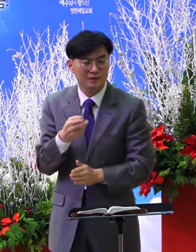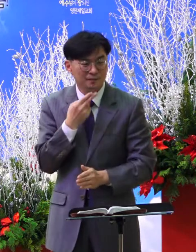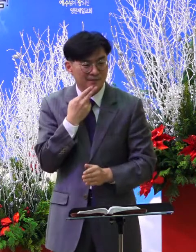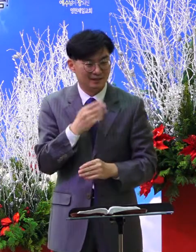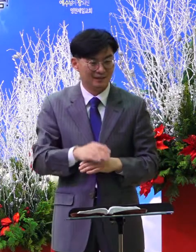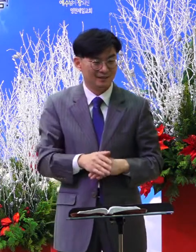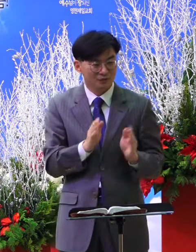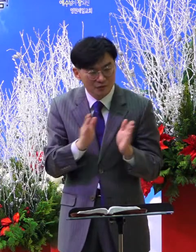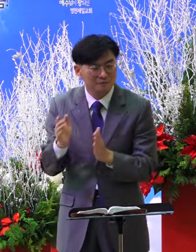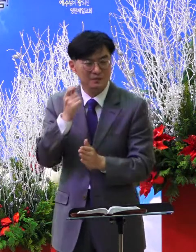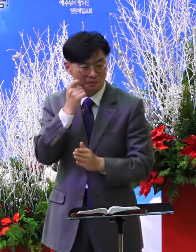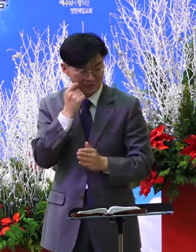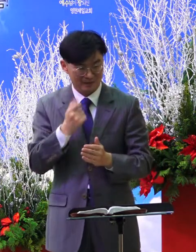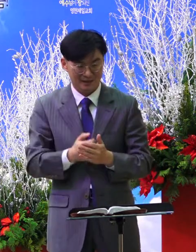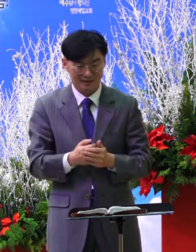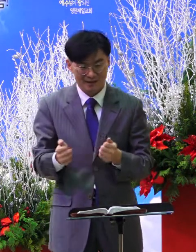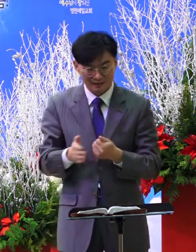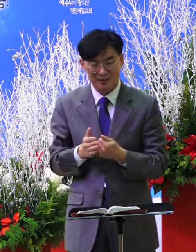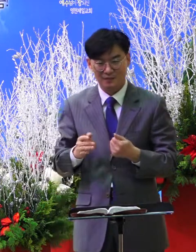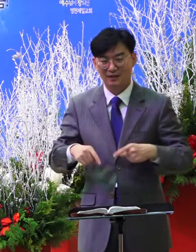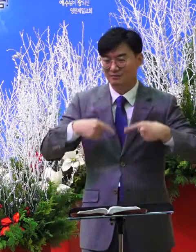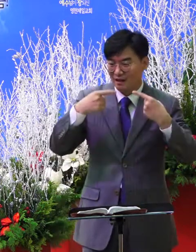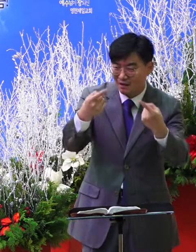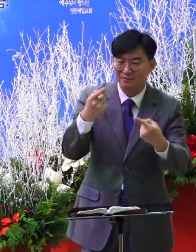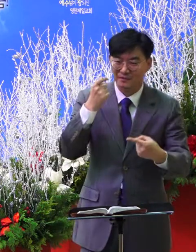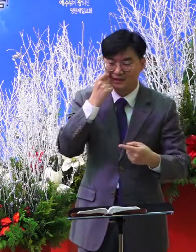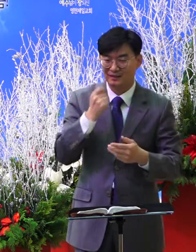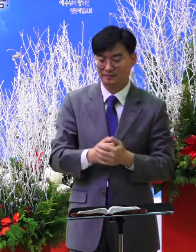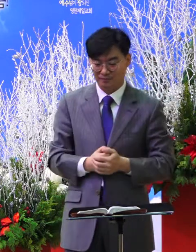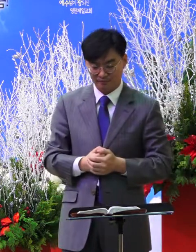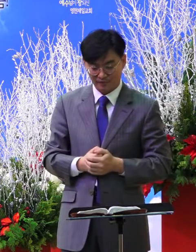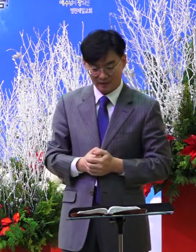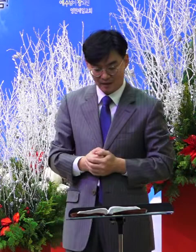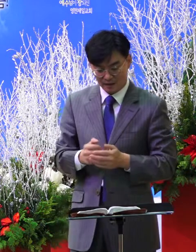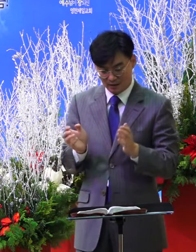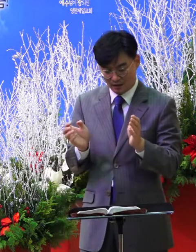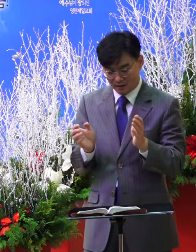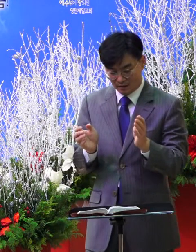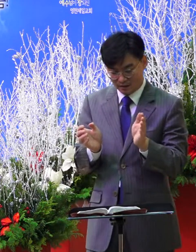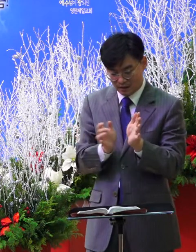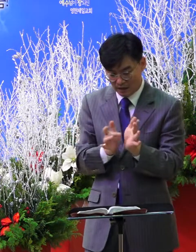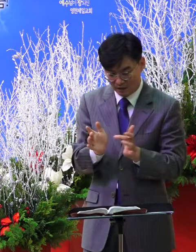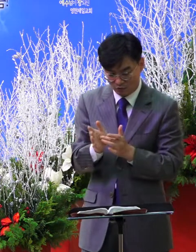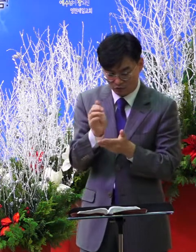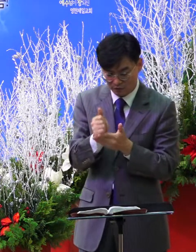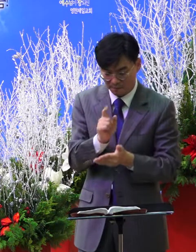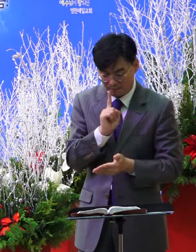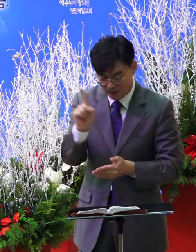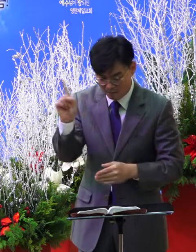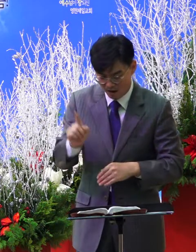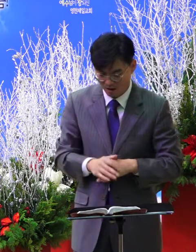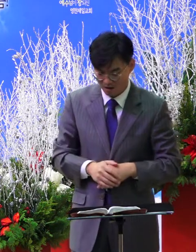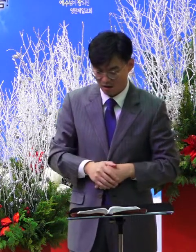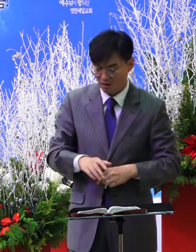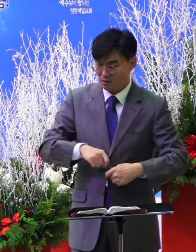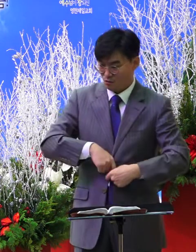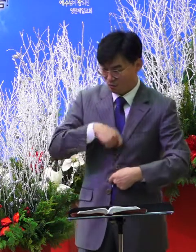주님으로부터 단호하고 무서운 대답을 드려야 했습니다. 12절 말씀에 보면 대답하여 이르되 진실로 너희에게